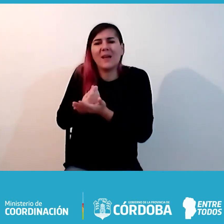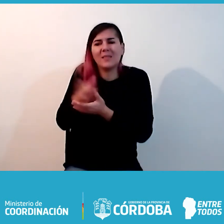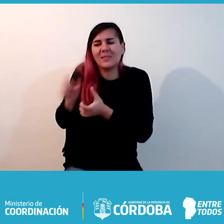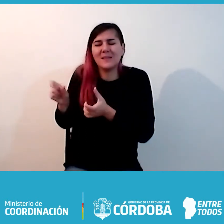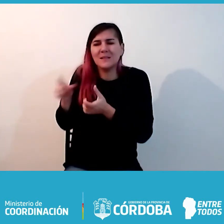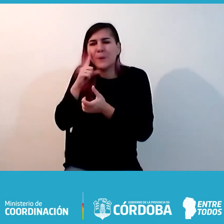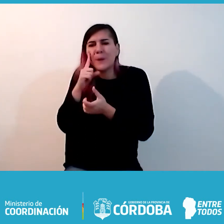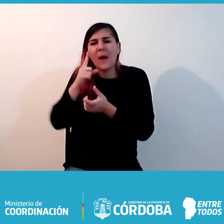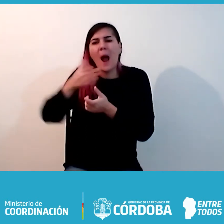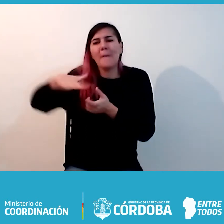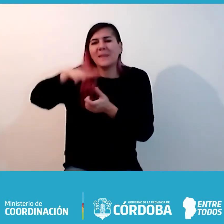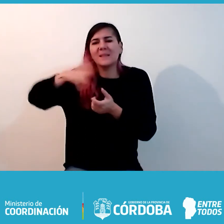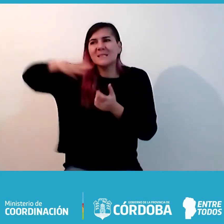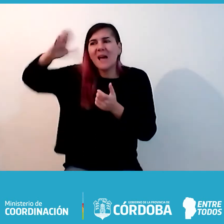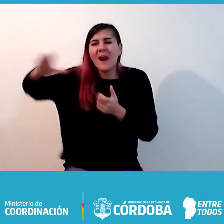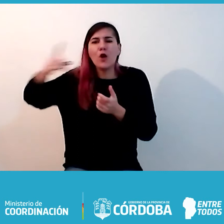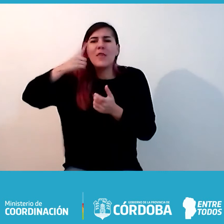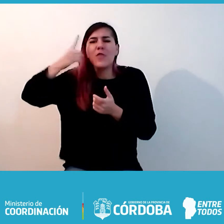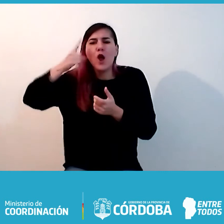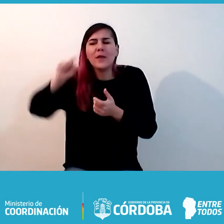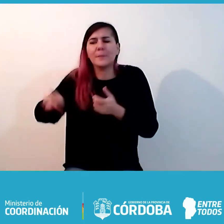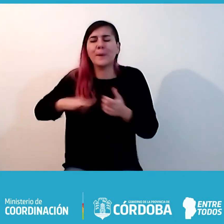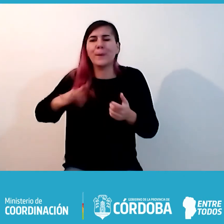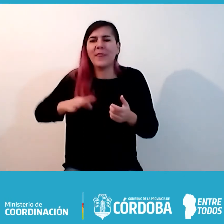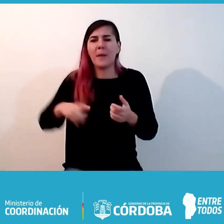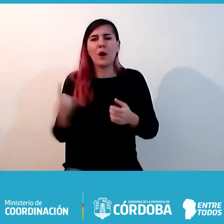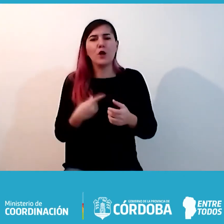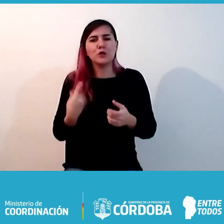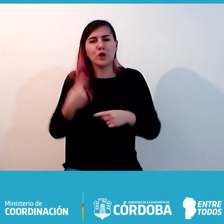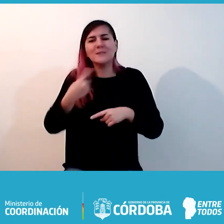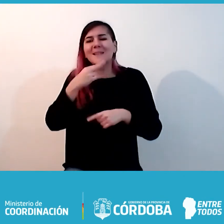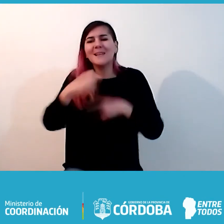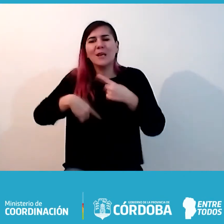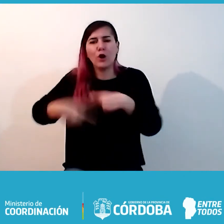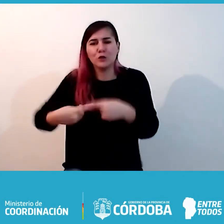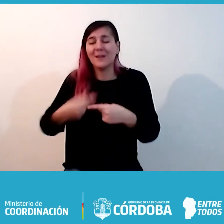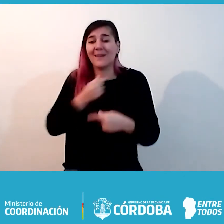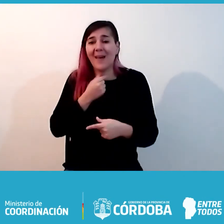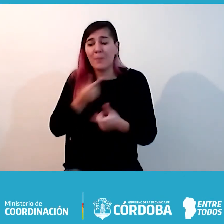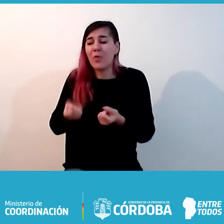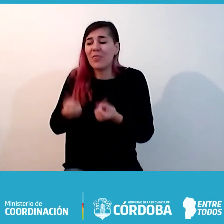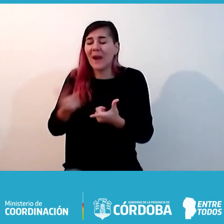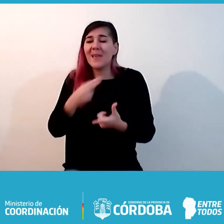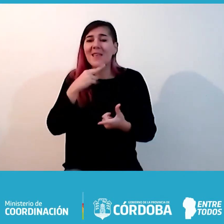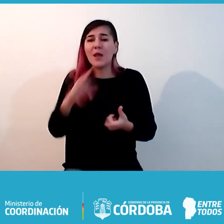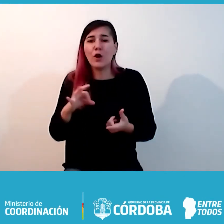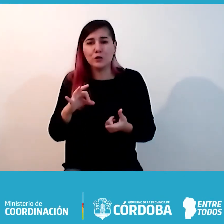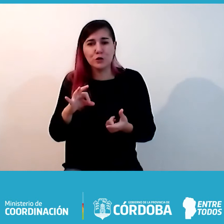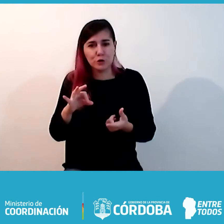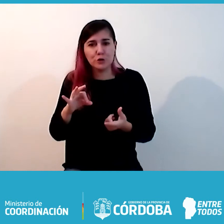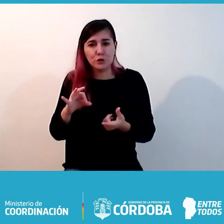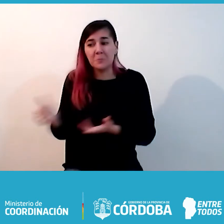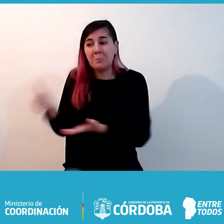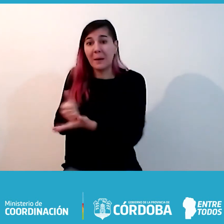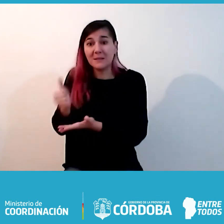ambiente serrano como ideología de vida para nosotros y nuestros hijos, que le podemos dejar a nuestros hijos si somos partícipes de